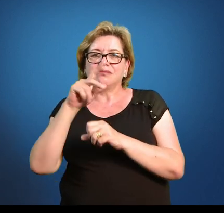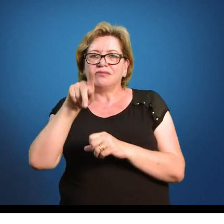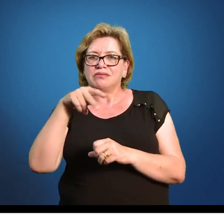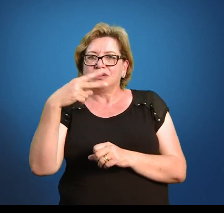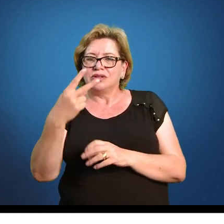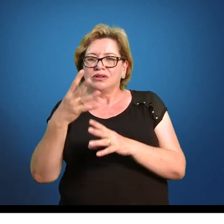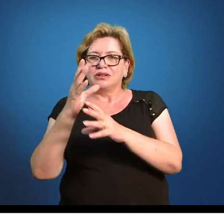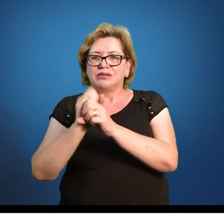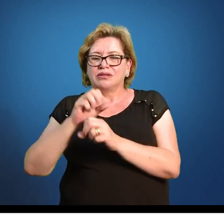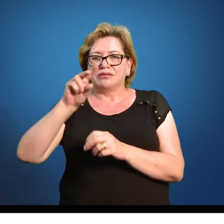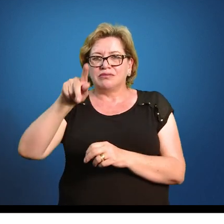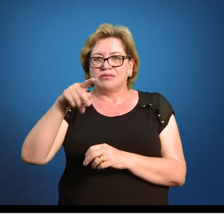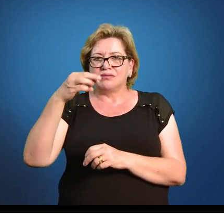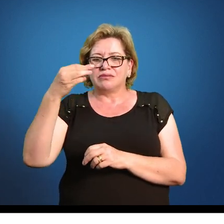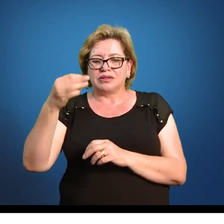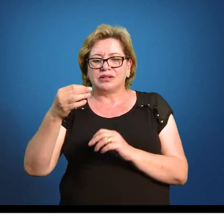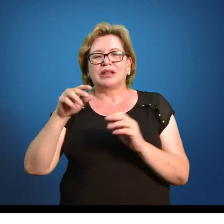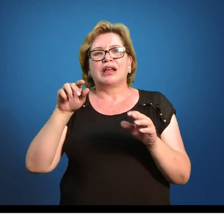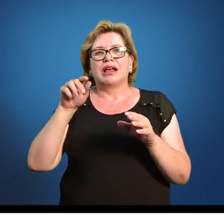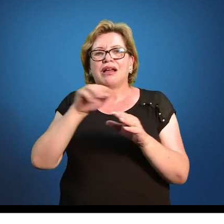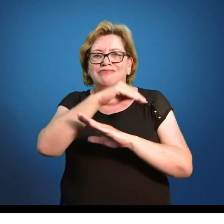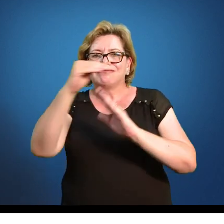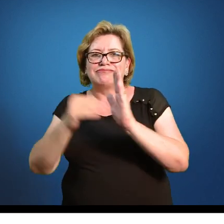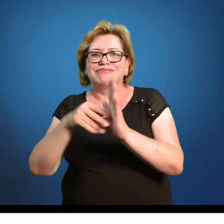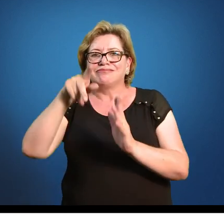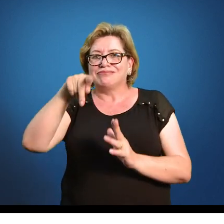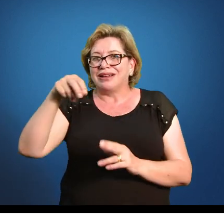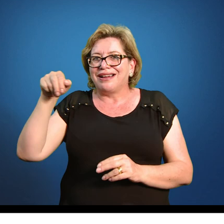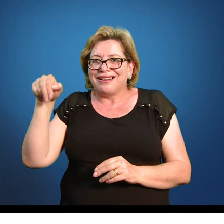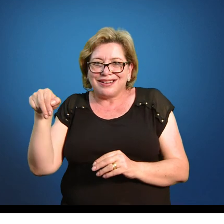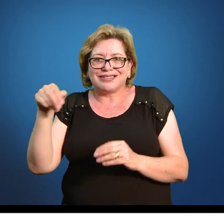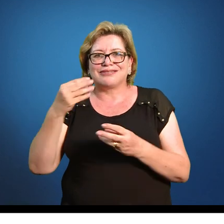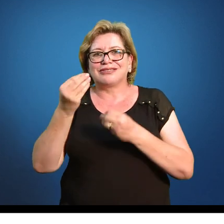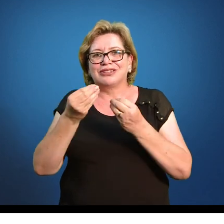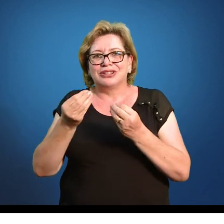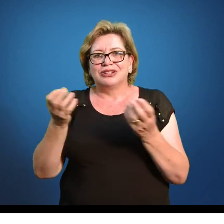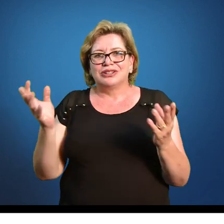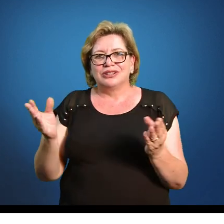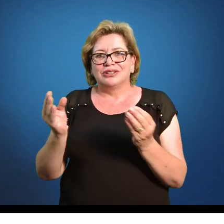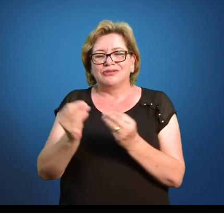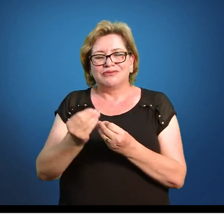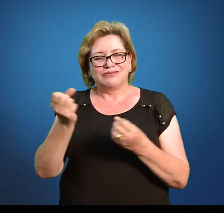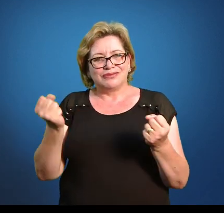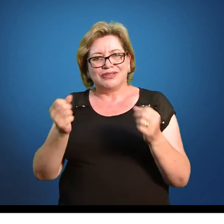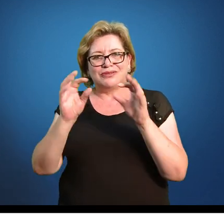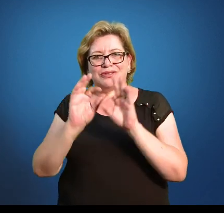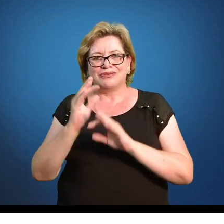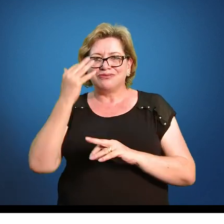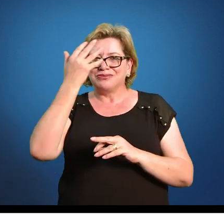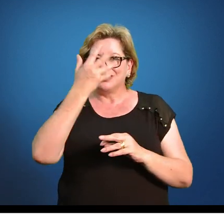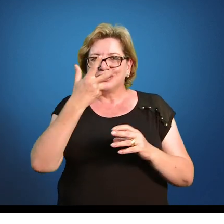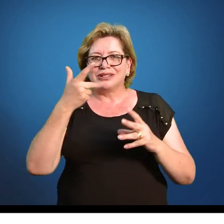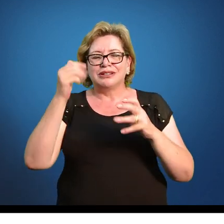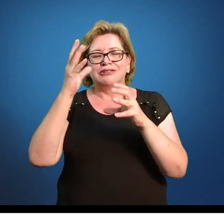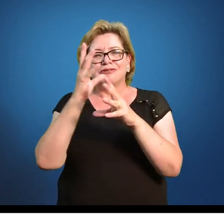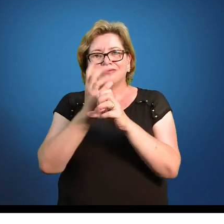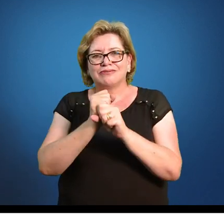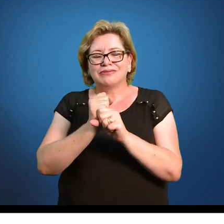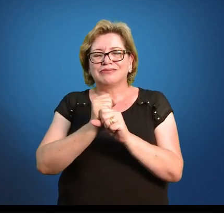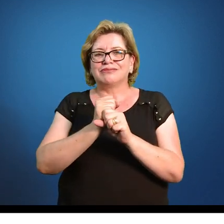mais pontinho até um PN. Ou, se você quiser deixar um pouquinho mais bonitinho, somatória da